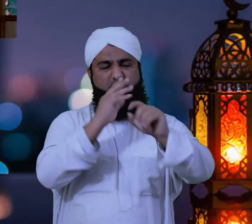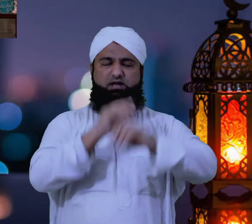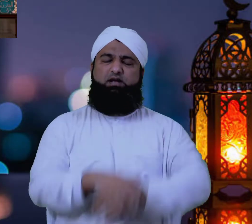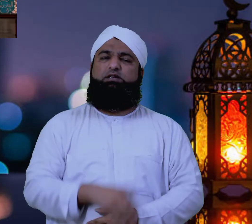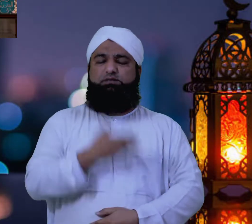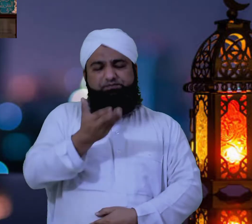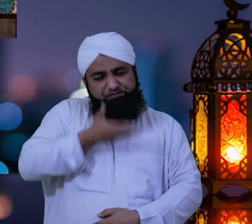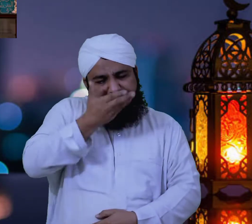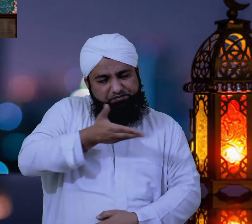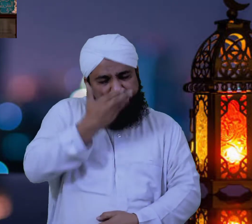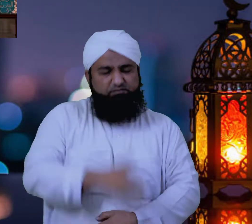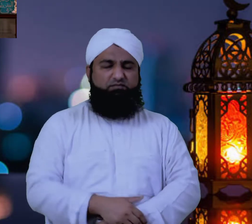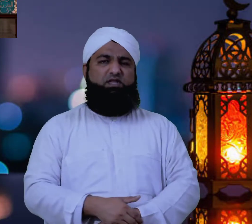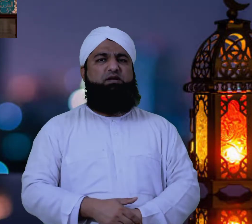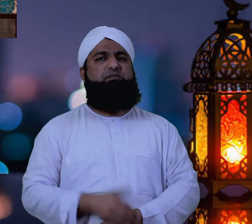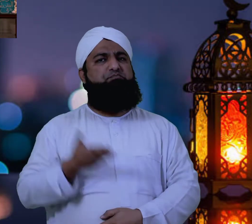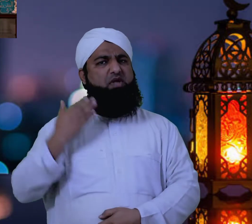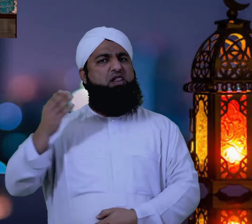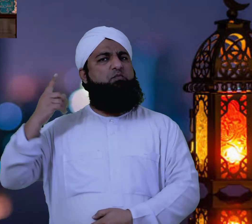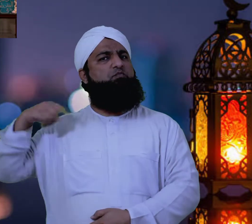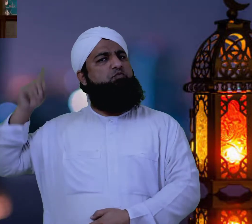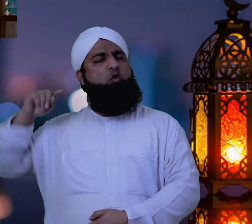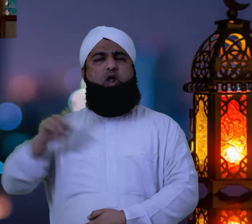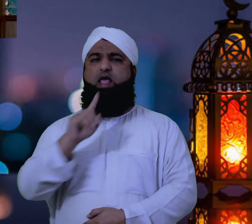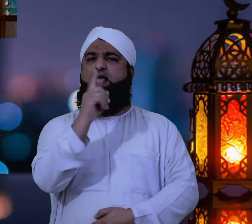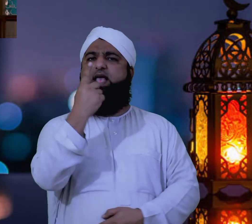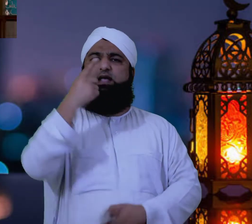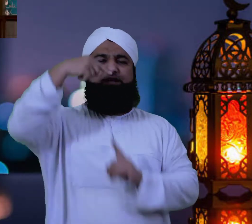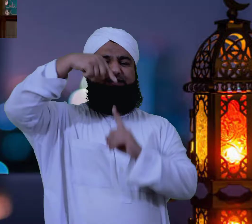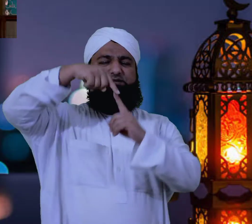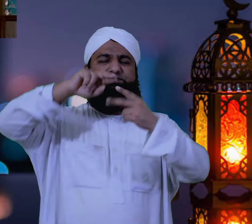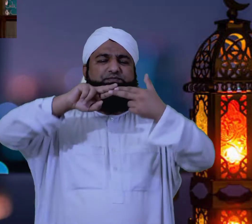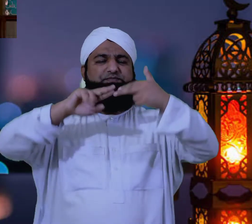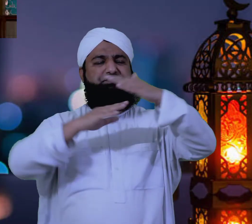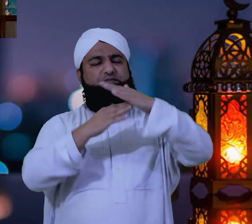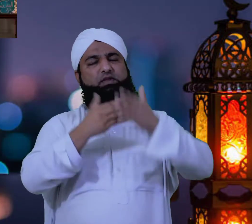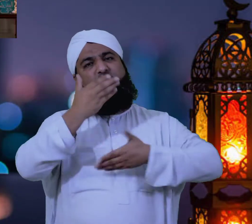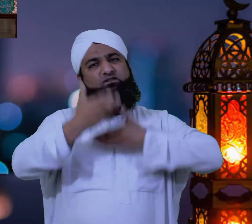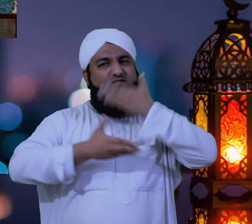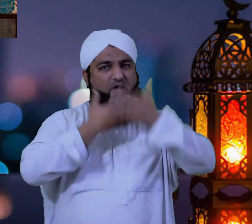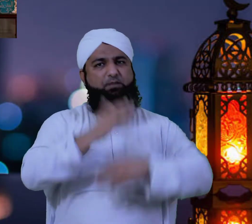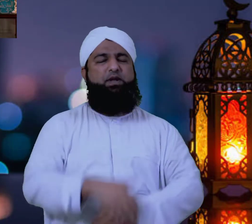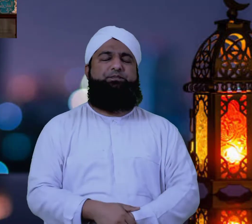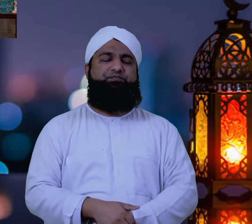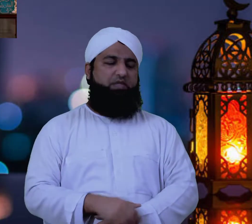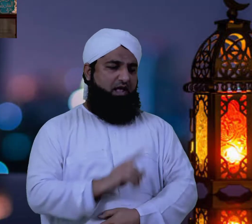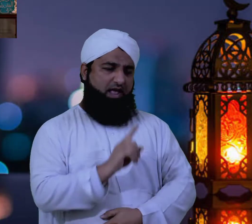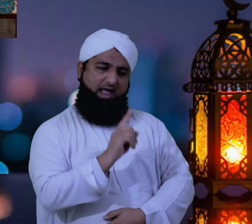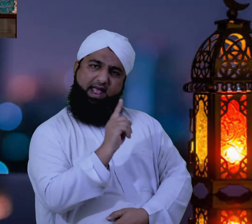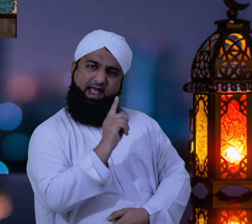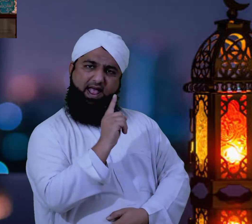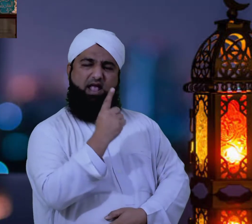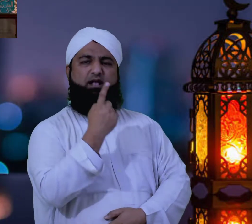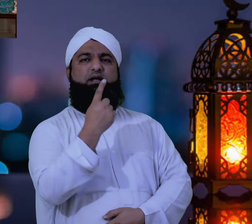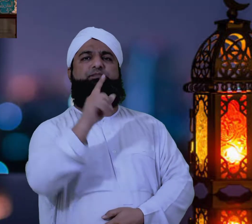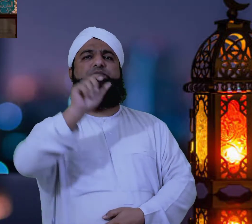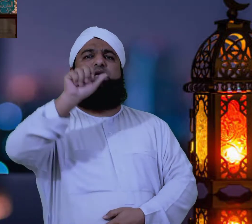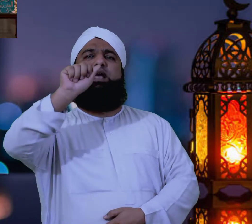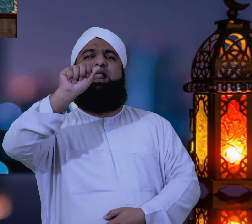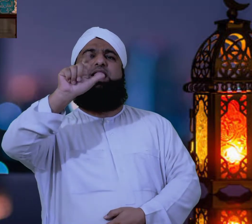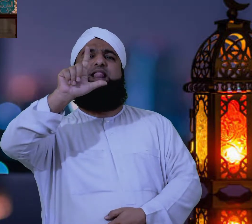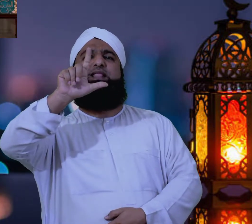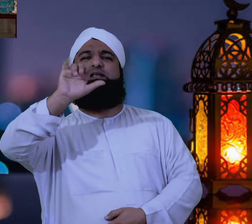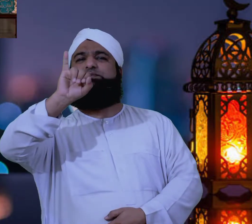کرتے ہیں، حضرت سیدنا سعید بن مسیب رضی اللہ عنہ فرماتے ہیں، ہم امیر المومنین حضرت مولا